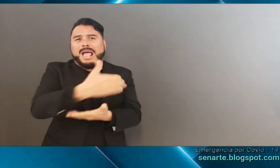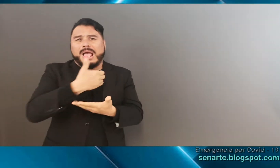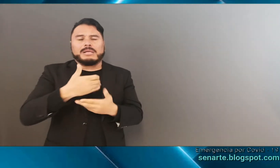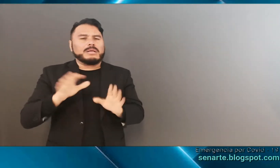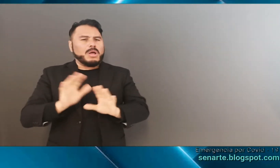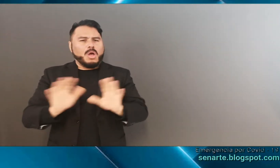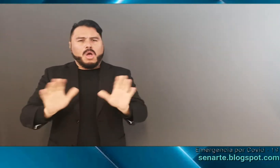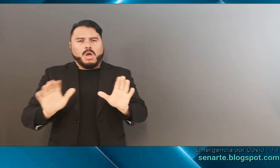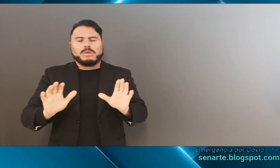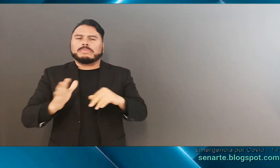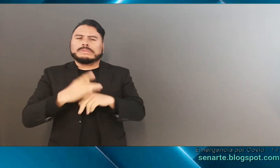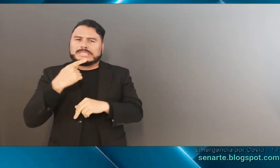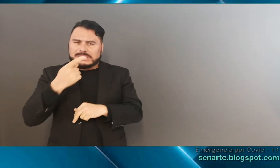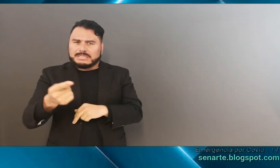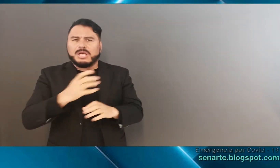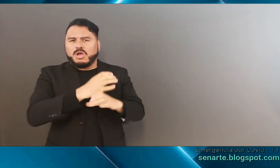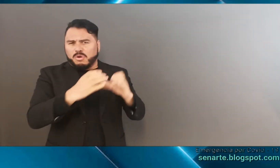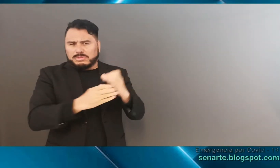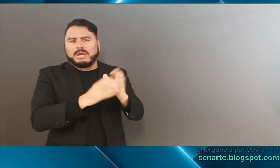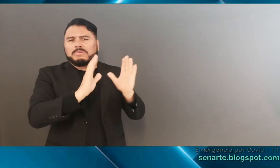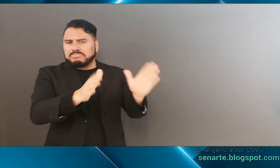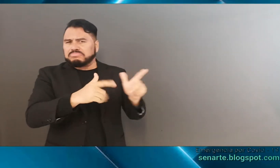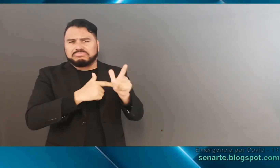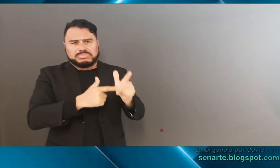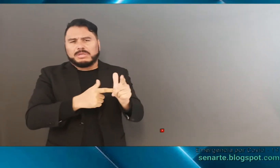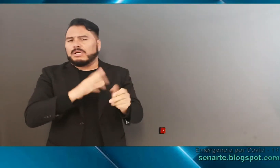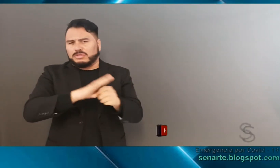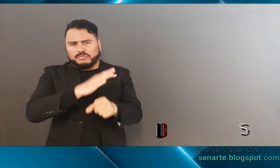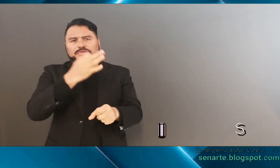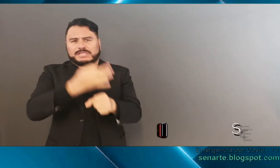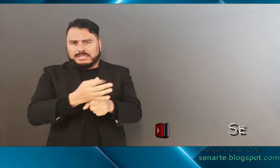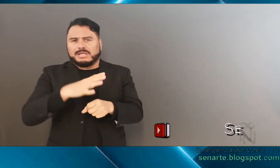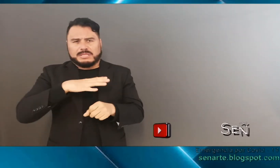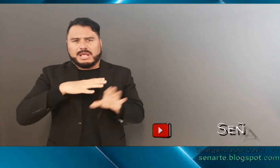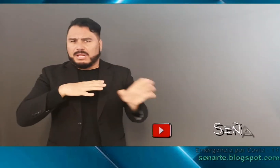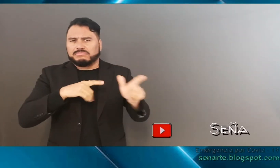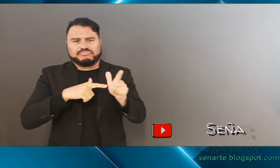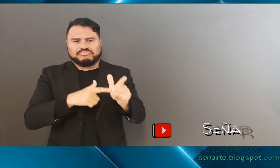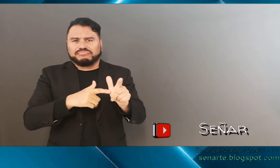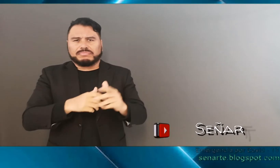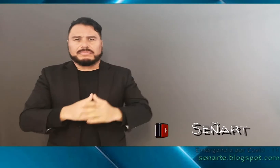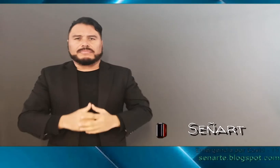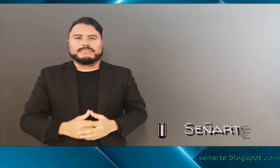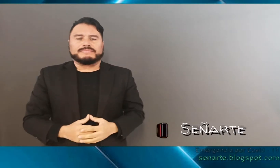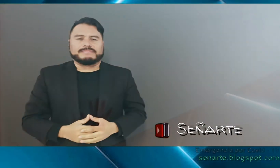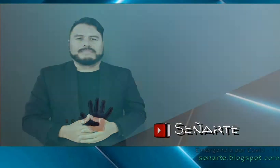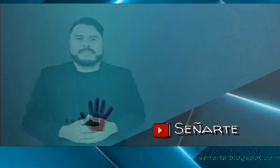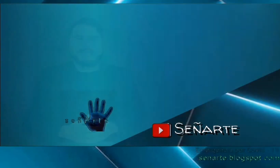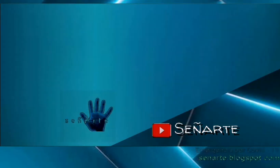compras de pánico, ya que están garantizando el abasto de los elementos y productos básicos.